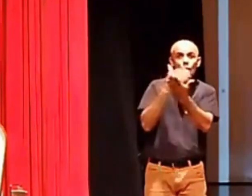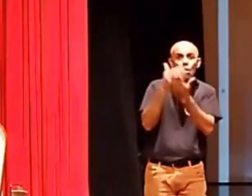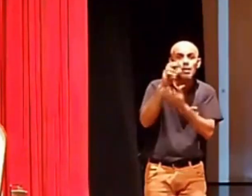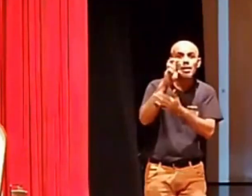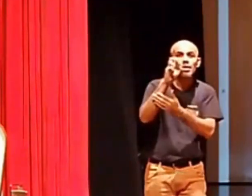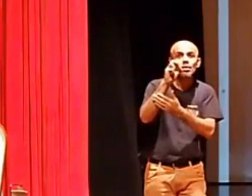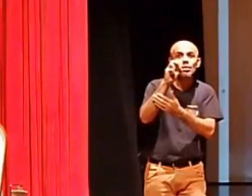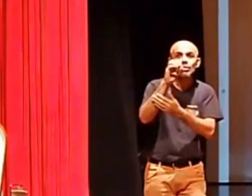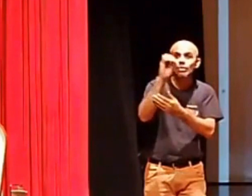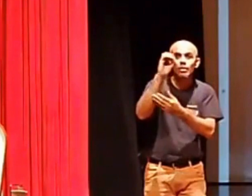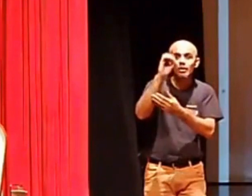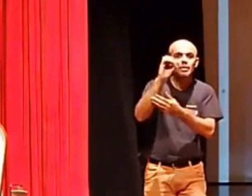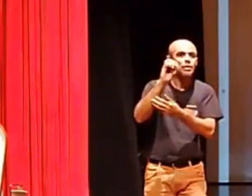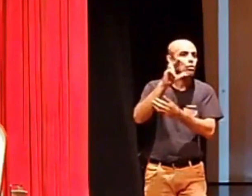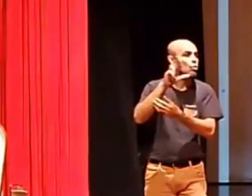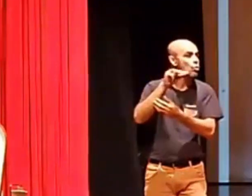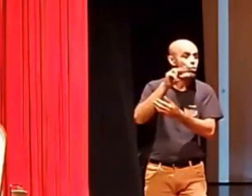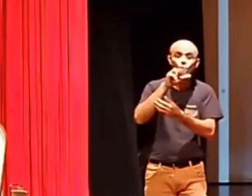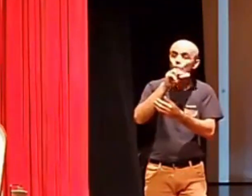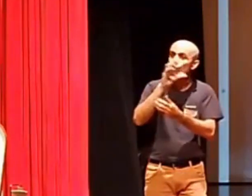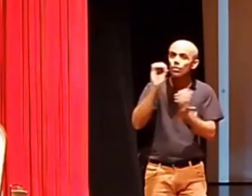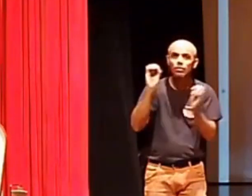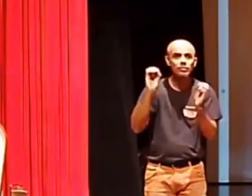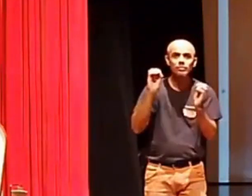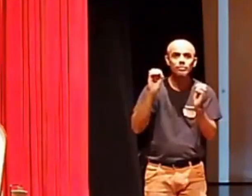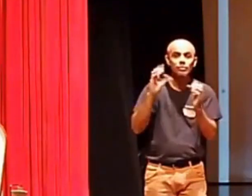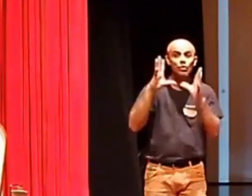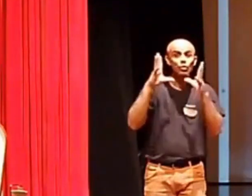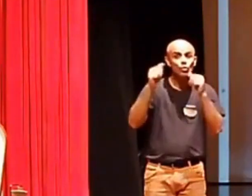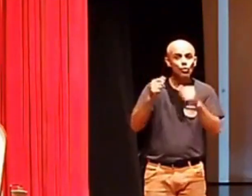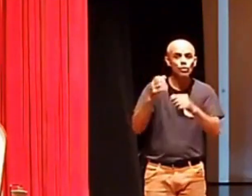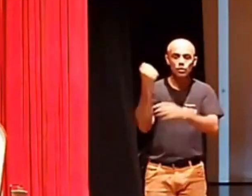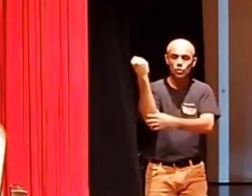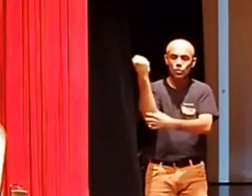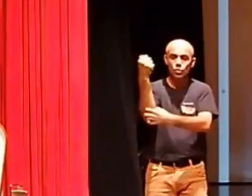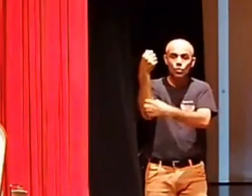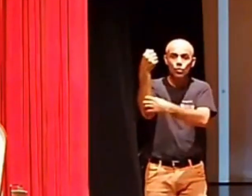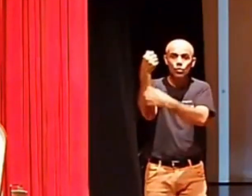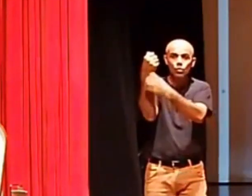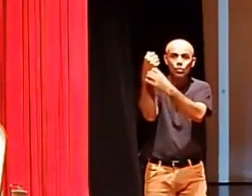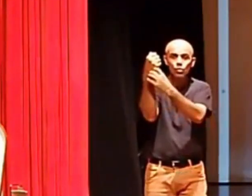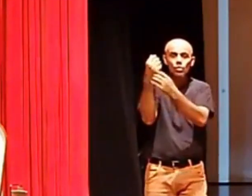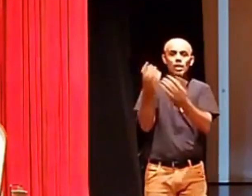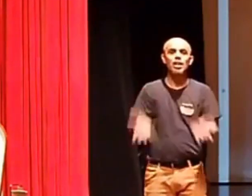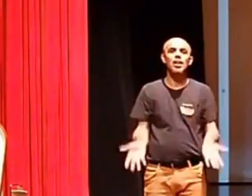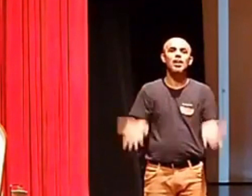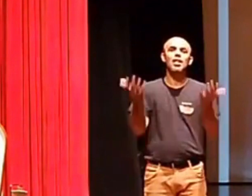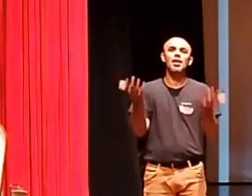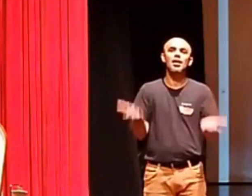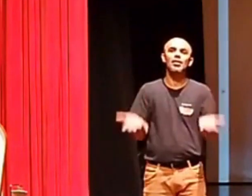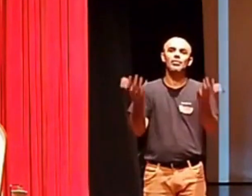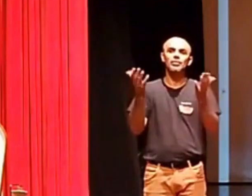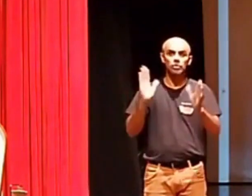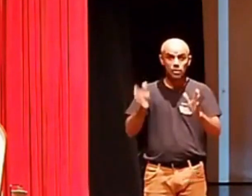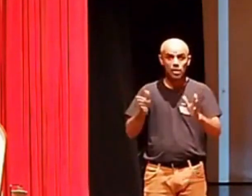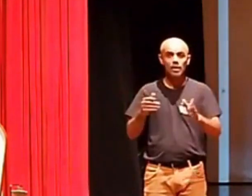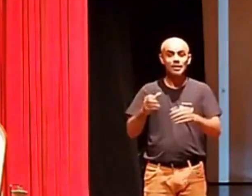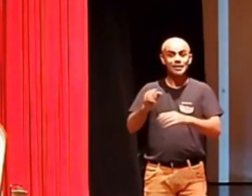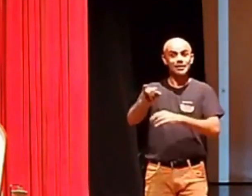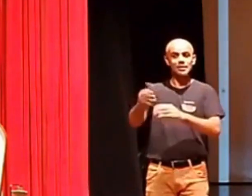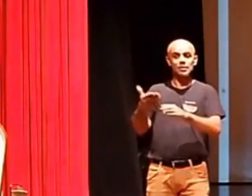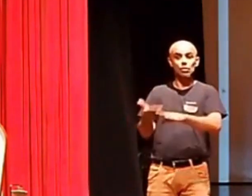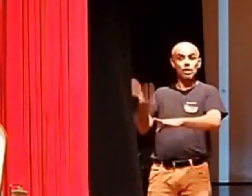graus. Nenhuma. Toda escoliose, ela um dia foi leve. Se a gente trabalhar